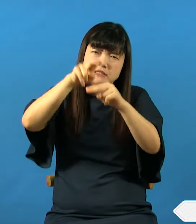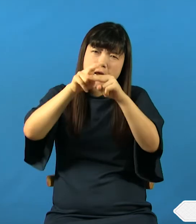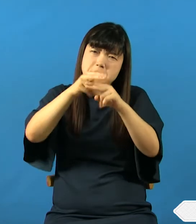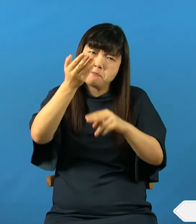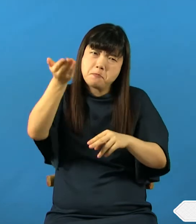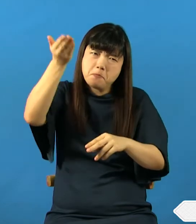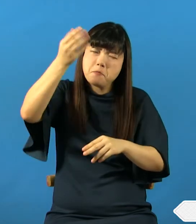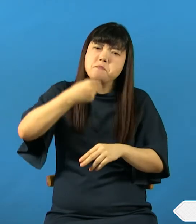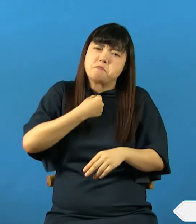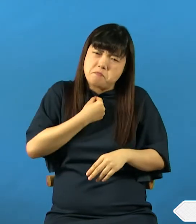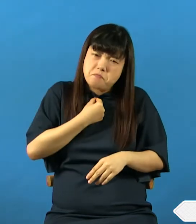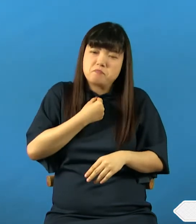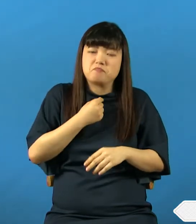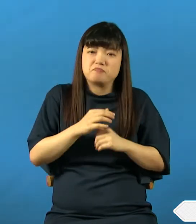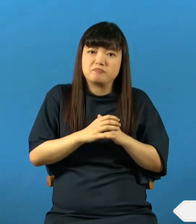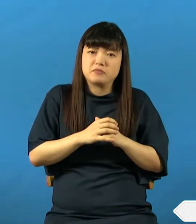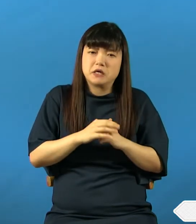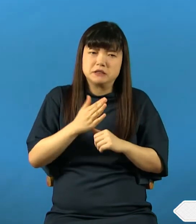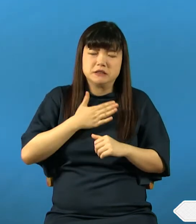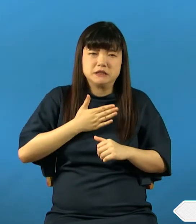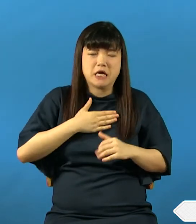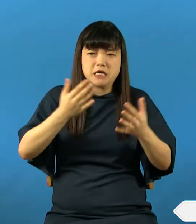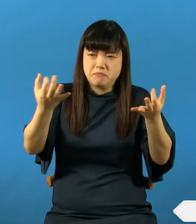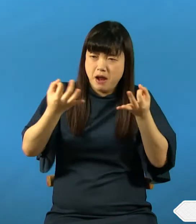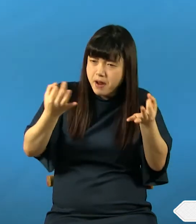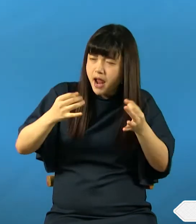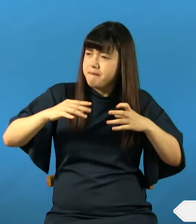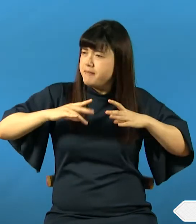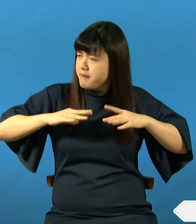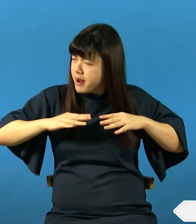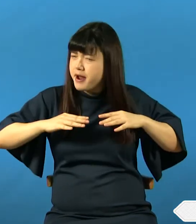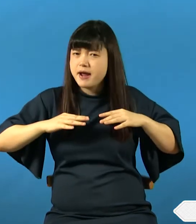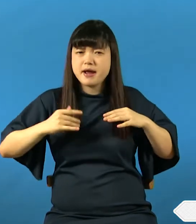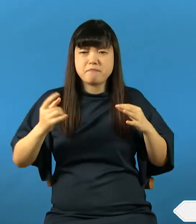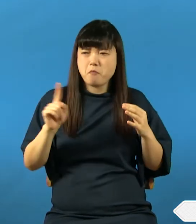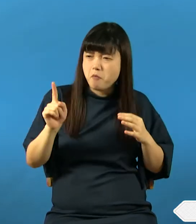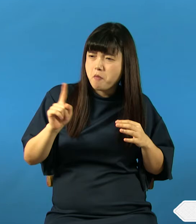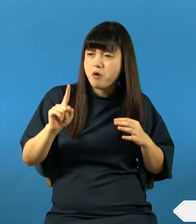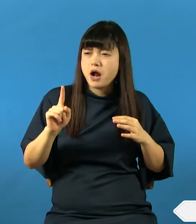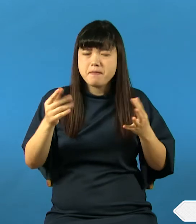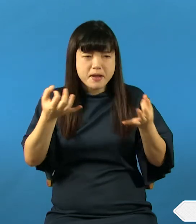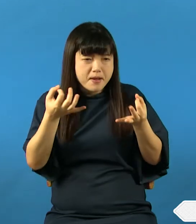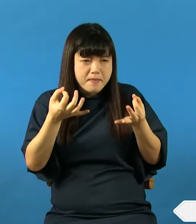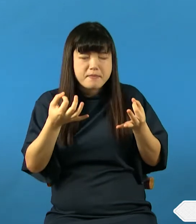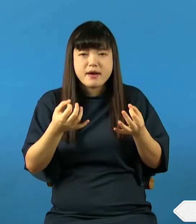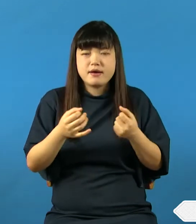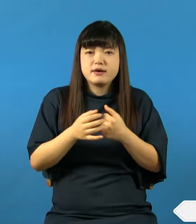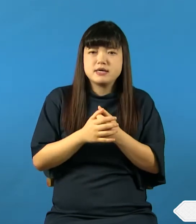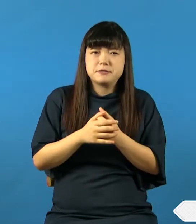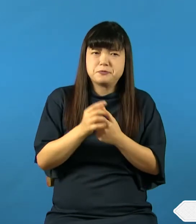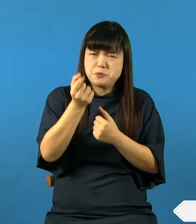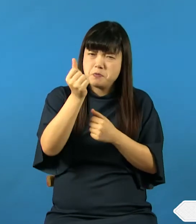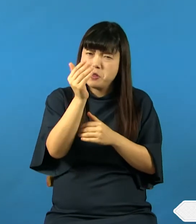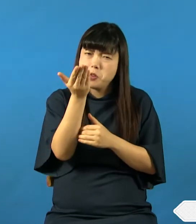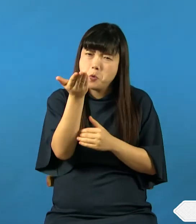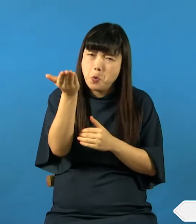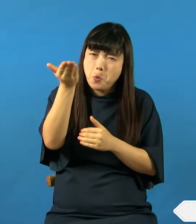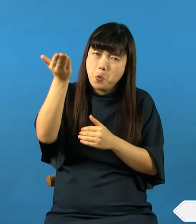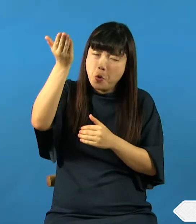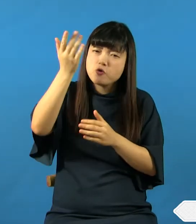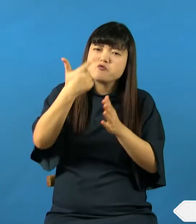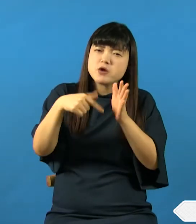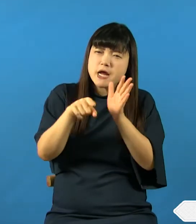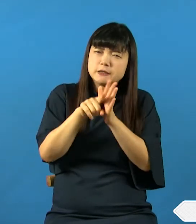위로 자라려고 안달입니다. 자기 PR하고 자기 장점을 자랑하고 그걸 극대화시키고